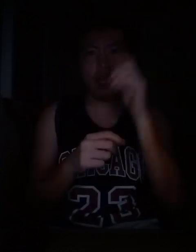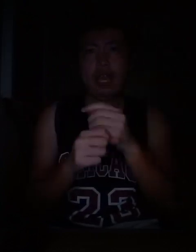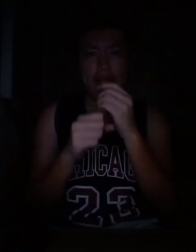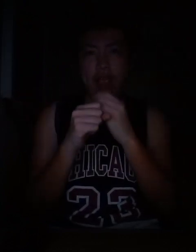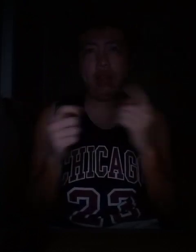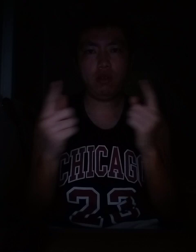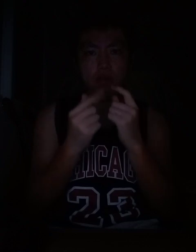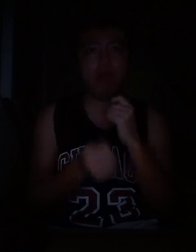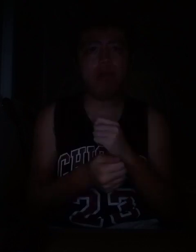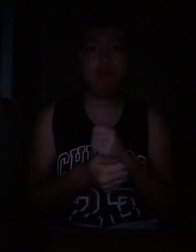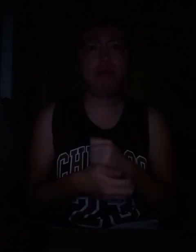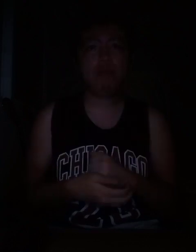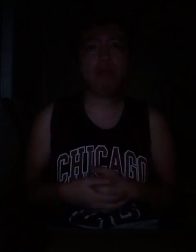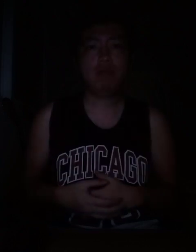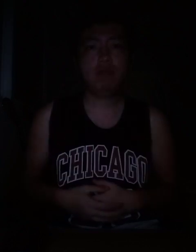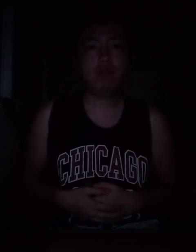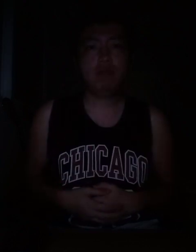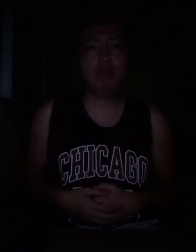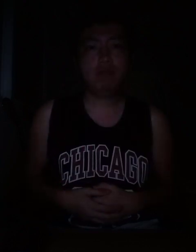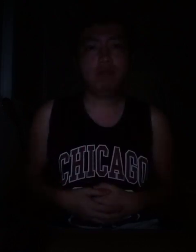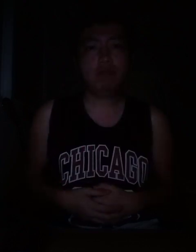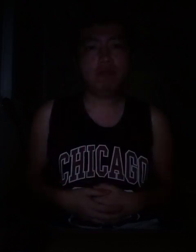했습니다. MBC 뉴스 이따금입니다.